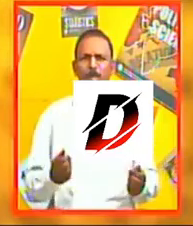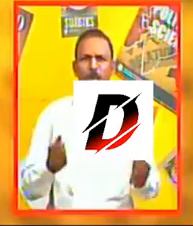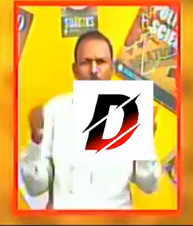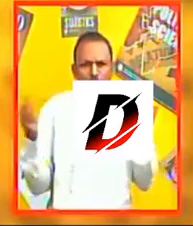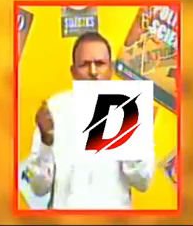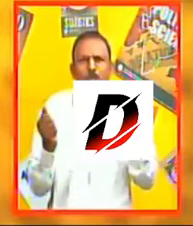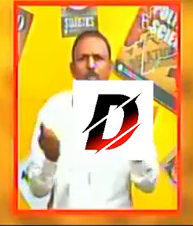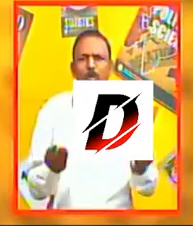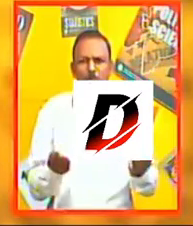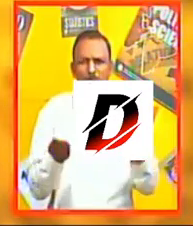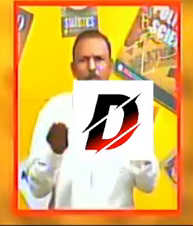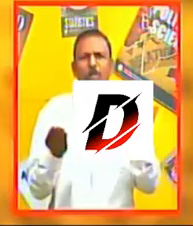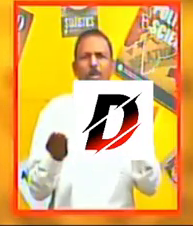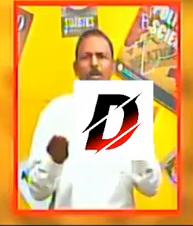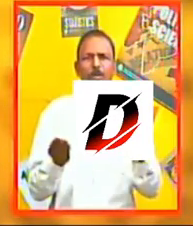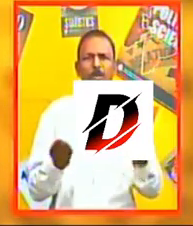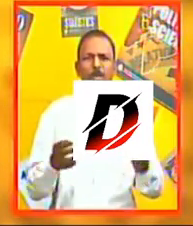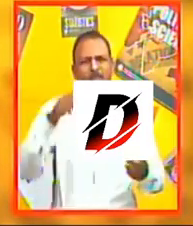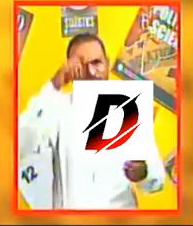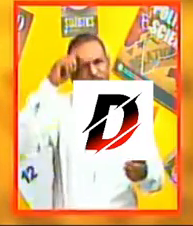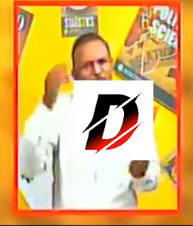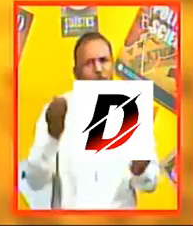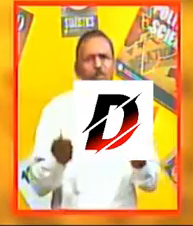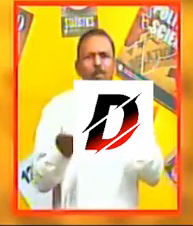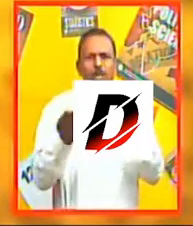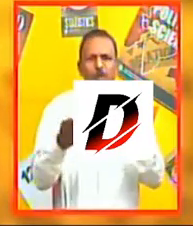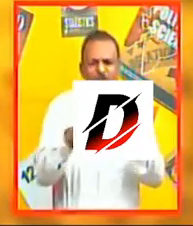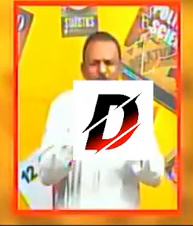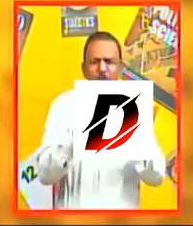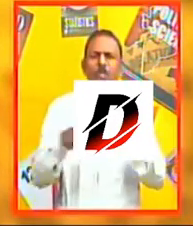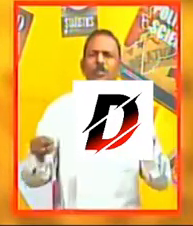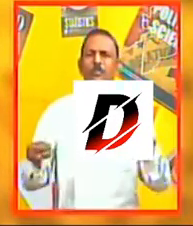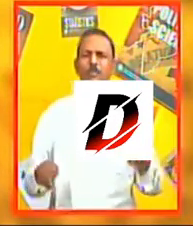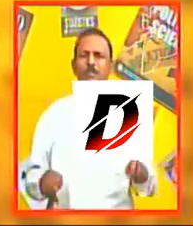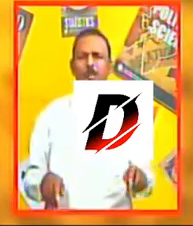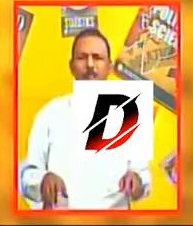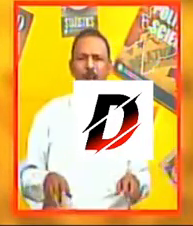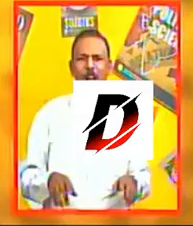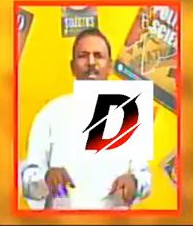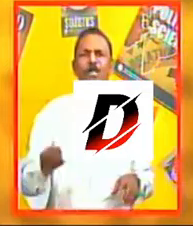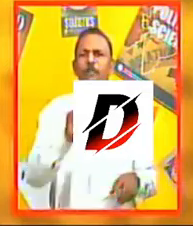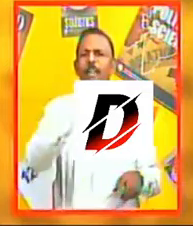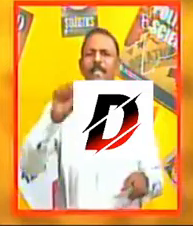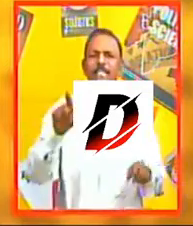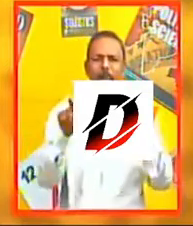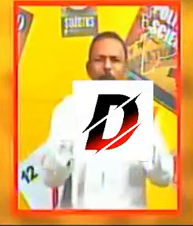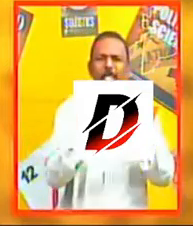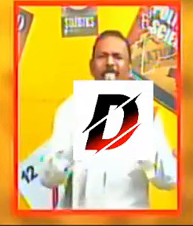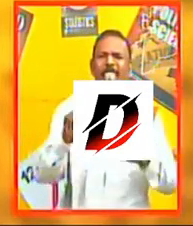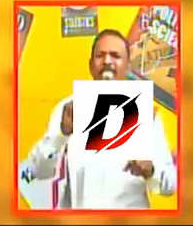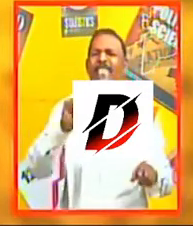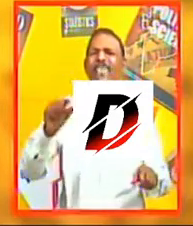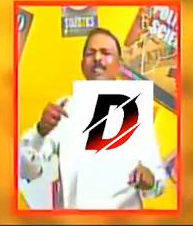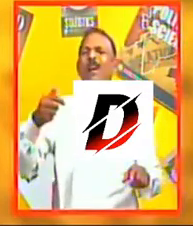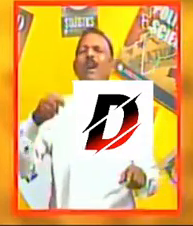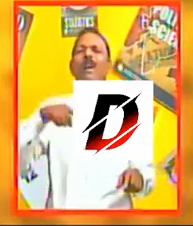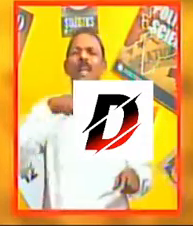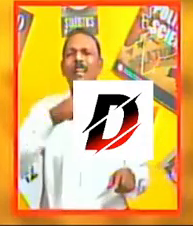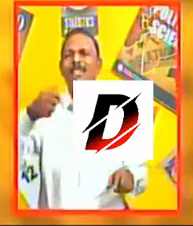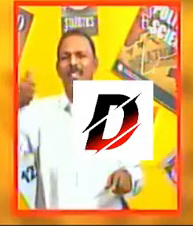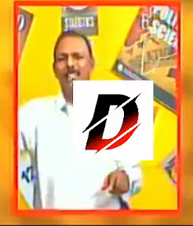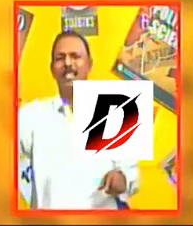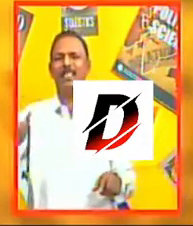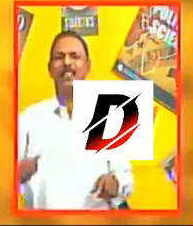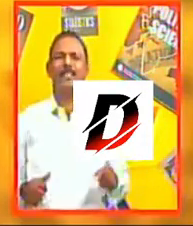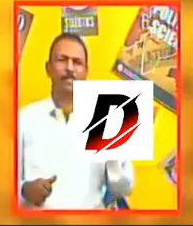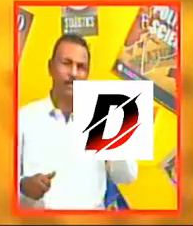இருக்கும், குளிரும் ஒரே மாதிரி தான் இருக்கும். அப்படி காணப்படுகின்ற ஒரு காலநிலைக்குடைய பெயர் தான் சமச்சீர் காலநிலை. சரிங்க